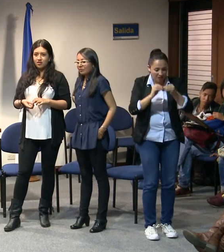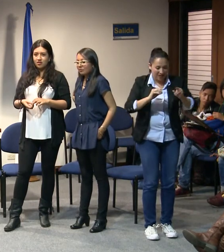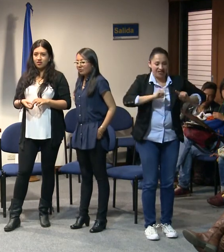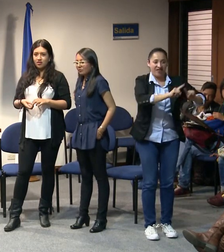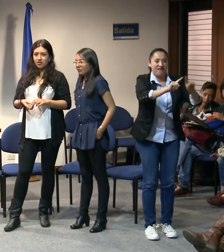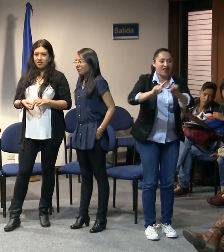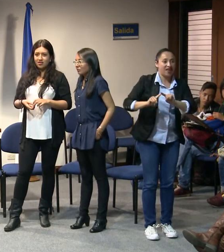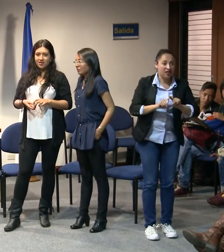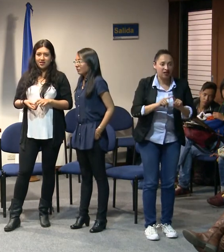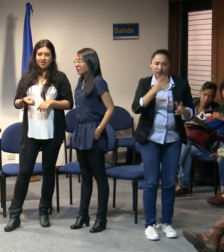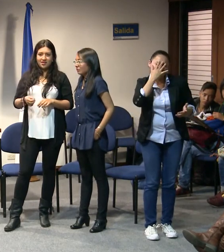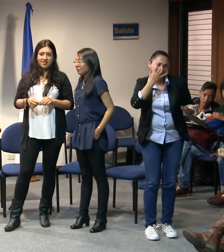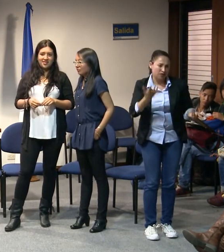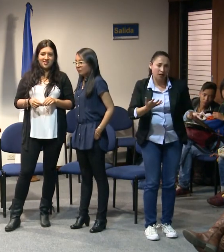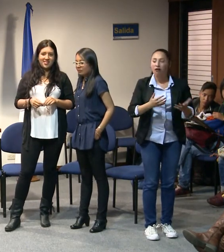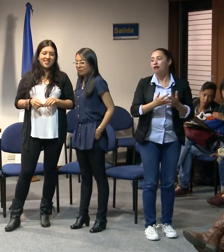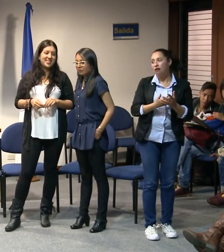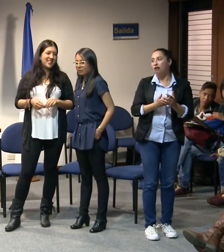qué? Porque sí,